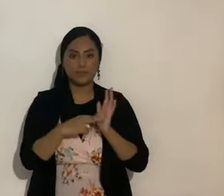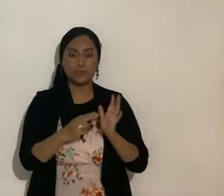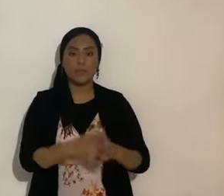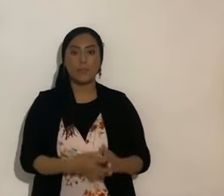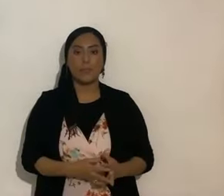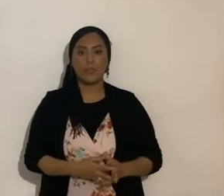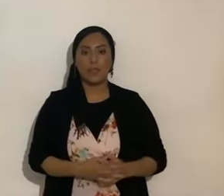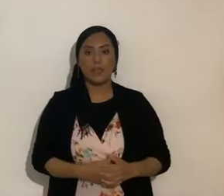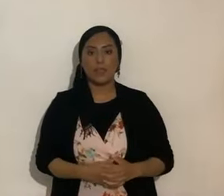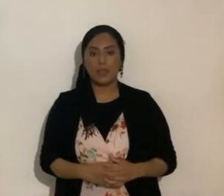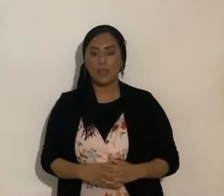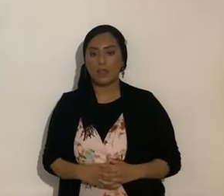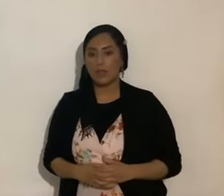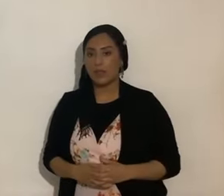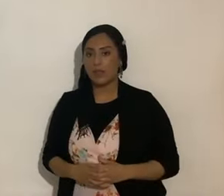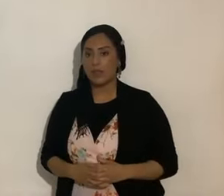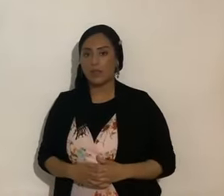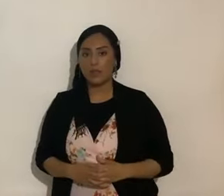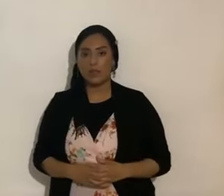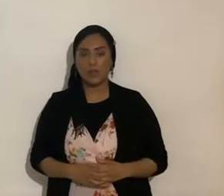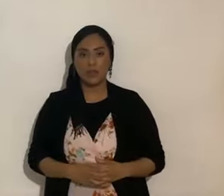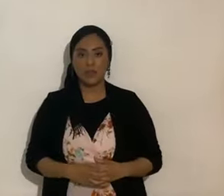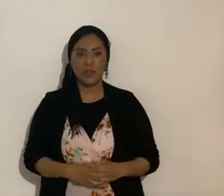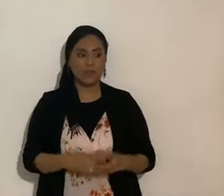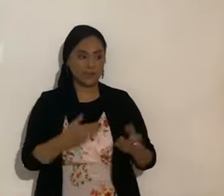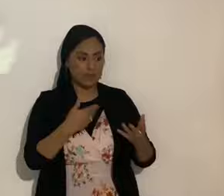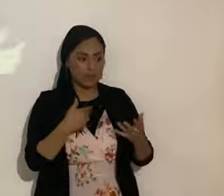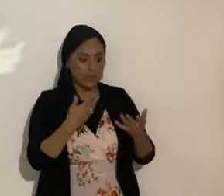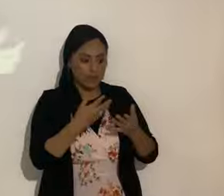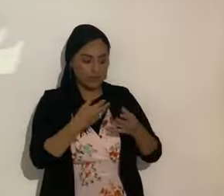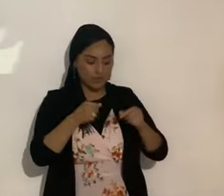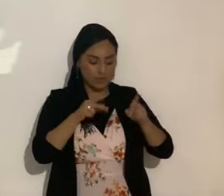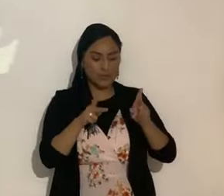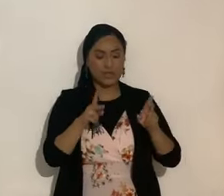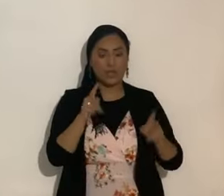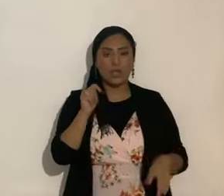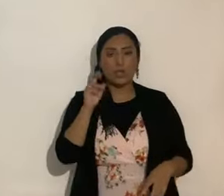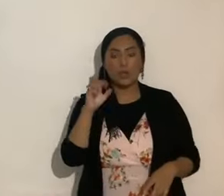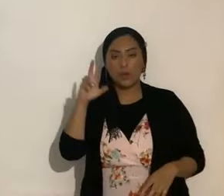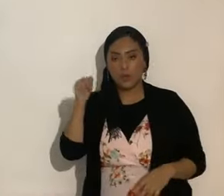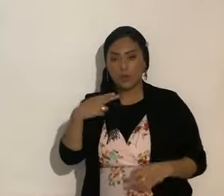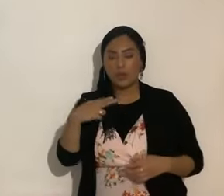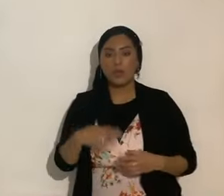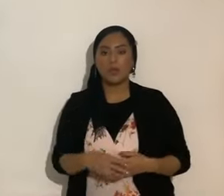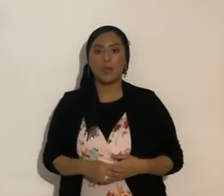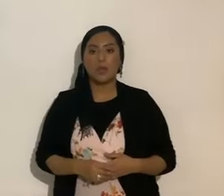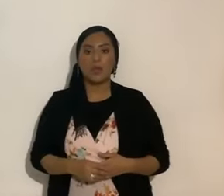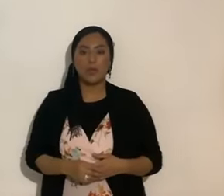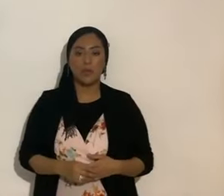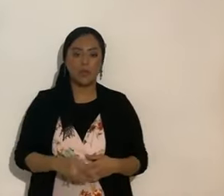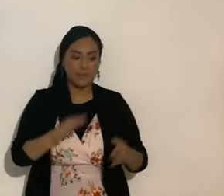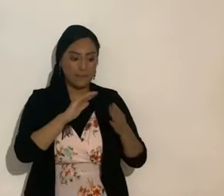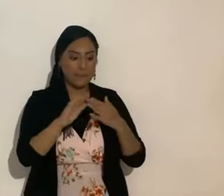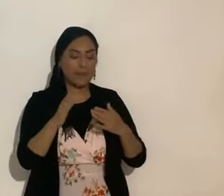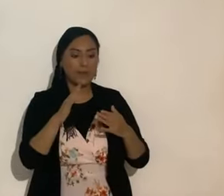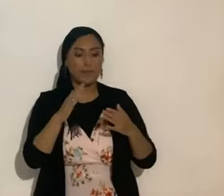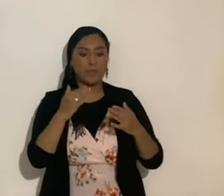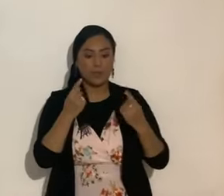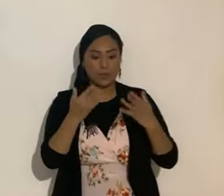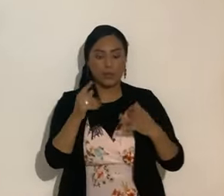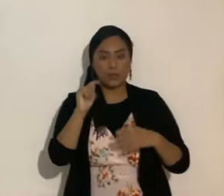no me está permitido en la Torá, fíjense, porque él es la Torá viviente, no va a violar su propia Torá. No me está permitido en la